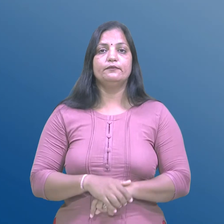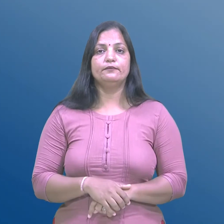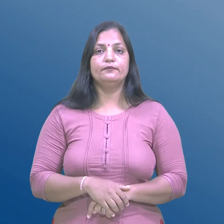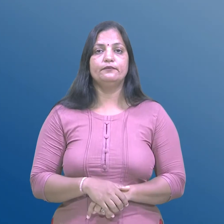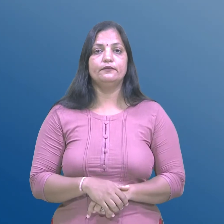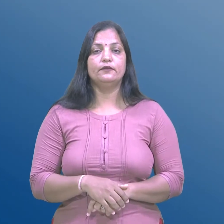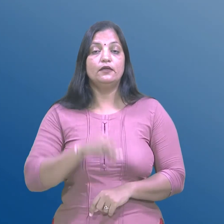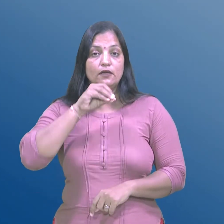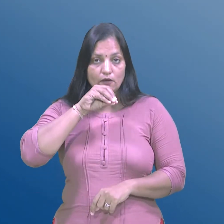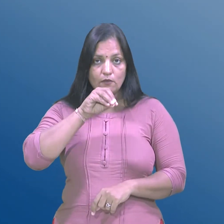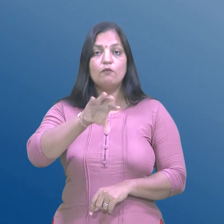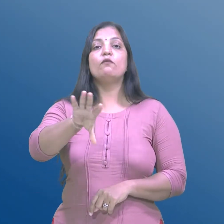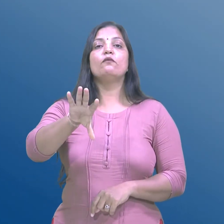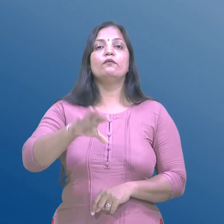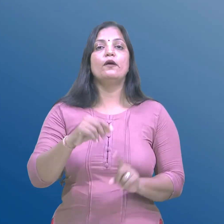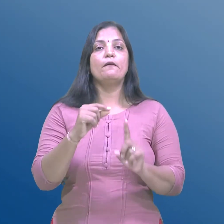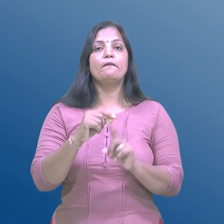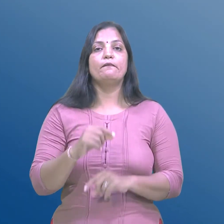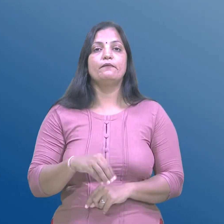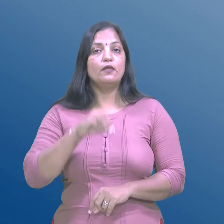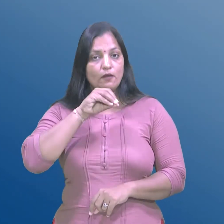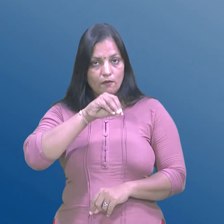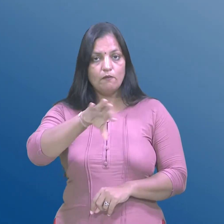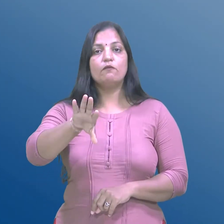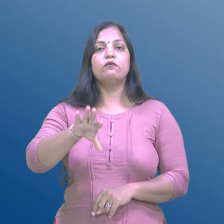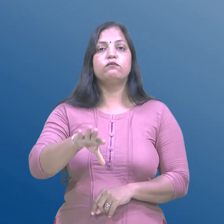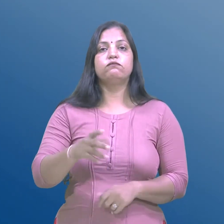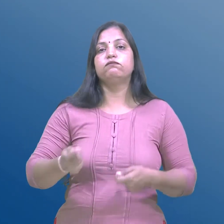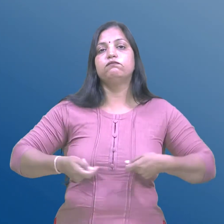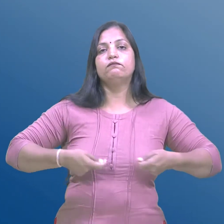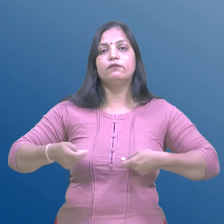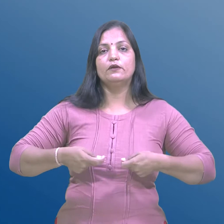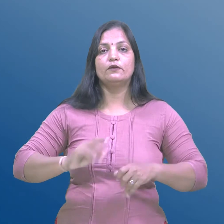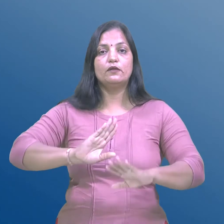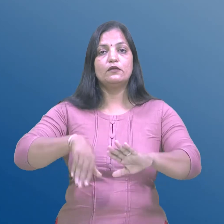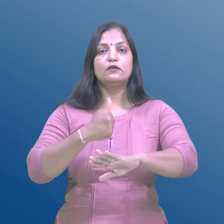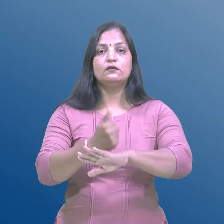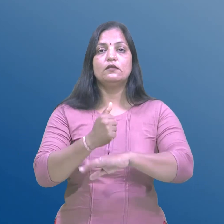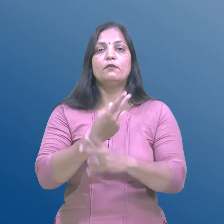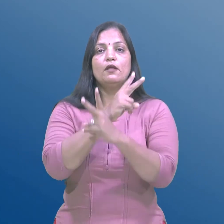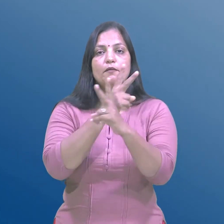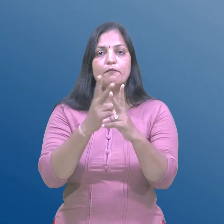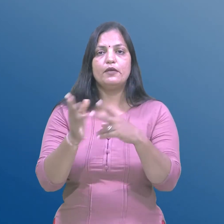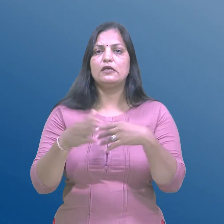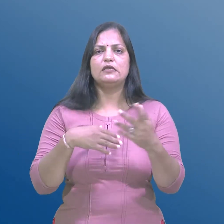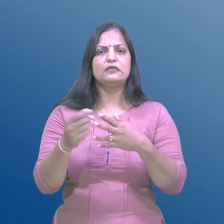જાહેર બાબતોનું વ્યવસ્થાપન કરવા સ્થપાયેલ અન્ય કોઈ પણ